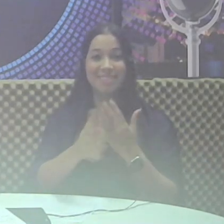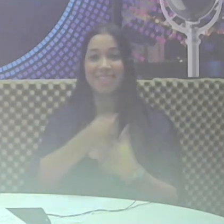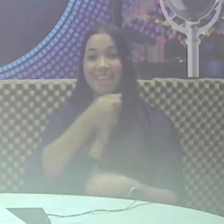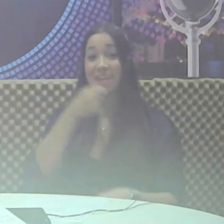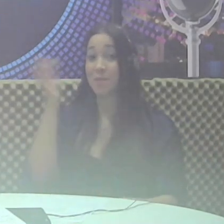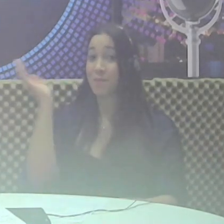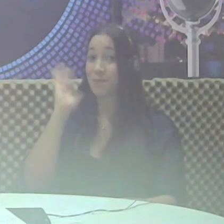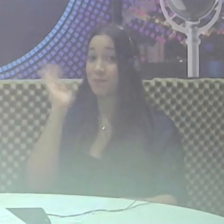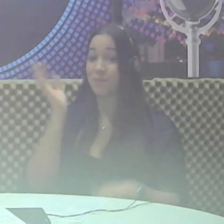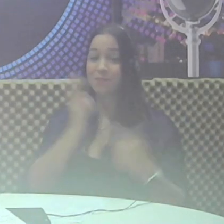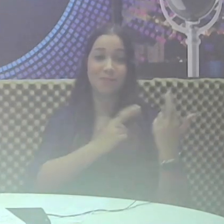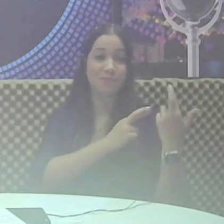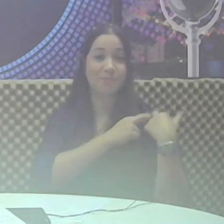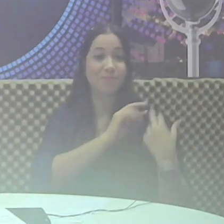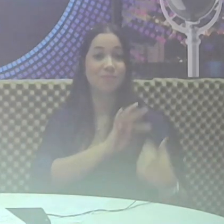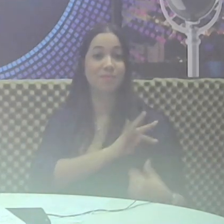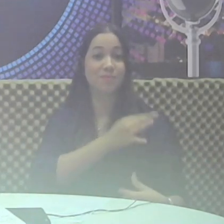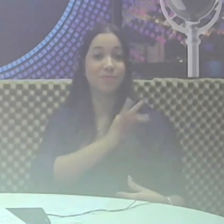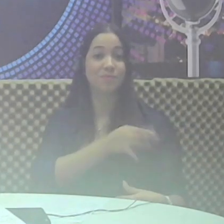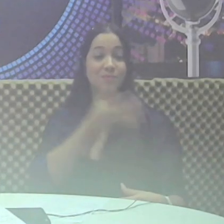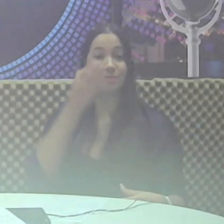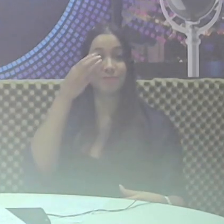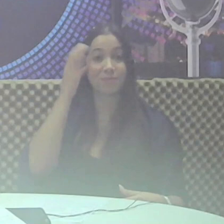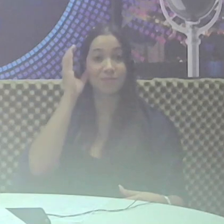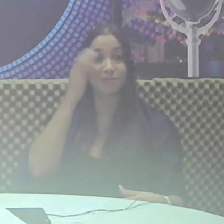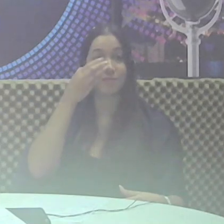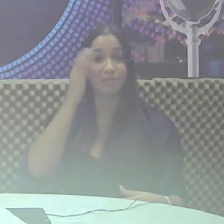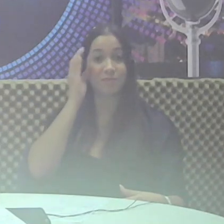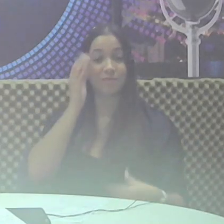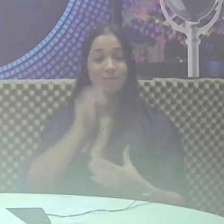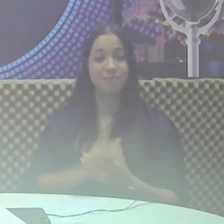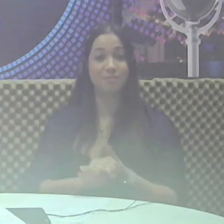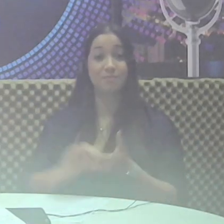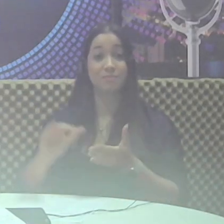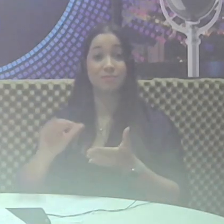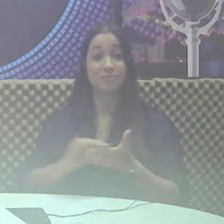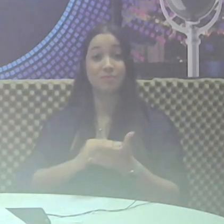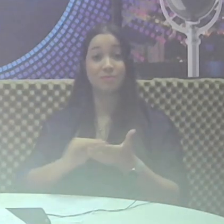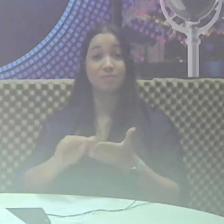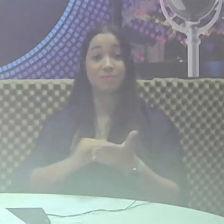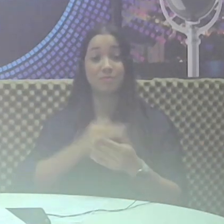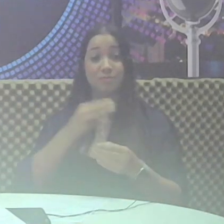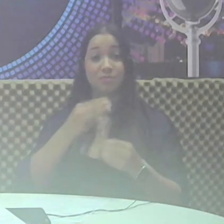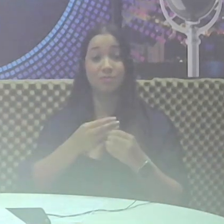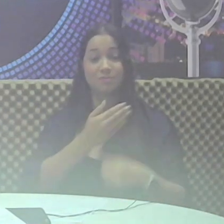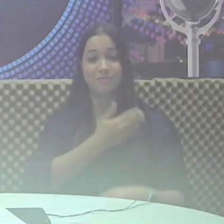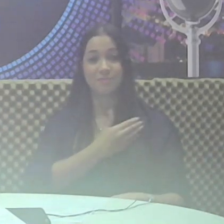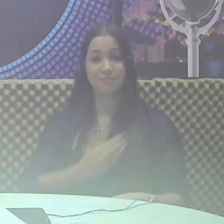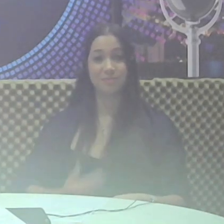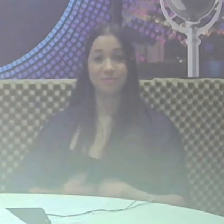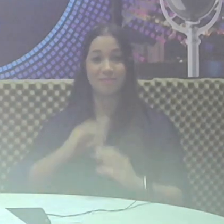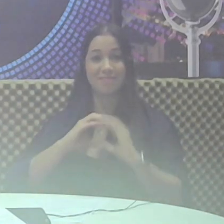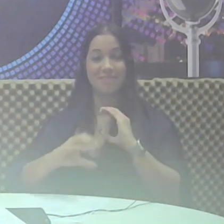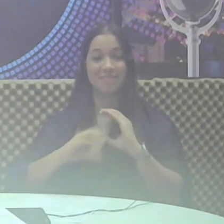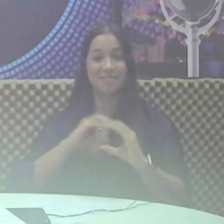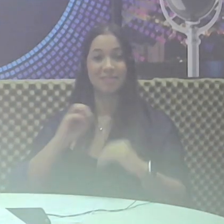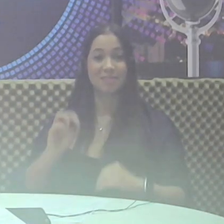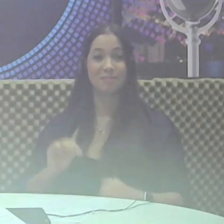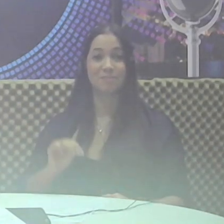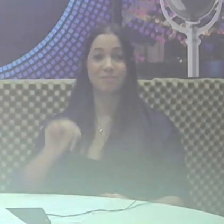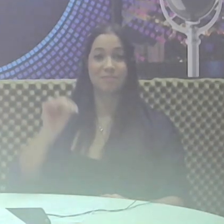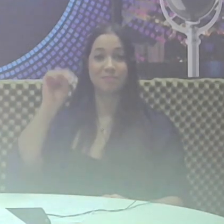Libras, Amanda Valentim. Responsável técnico, Cristiano Silva. Secretário Municipal de Governo e